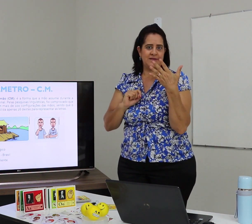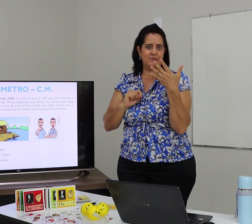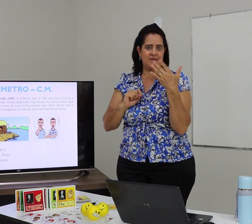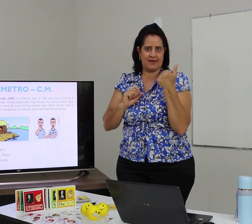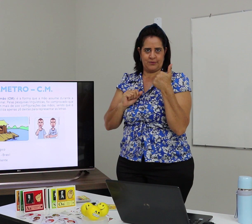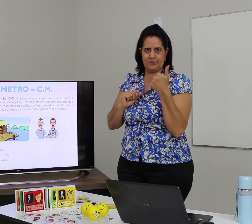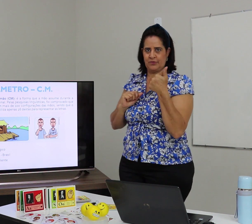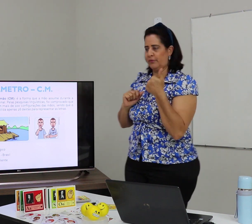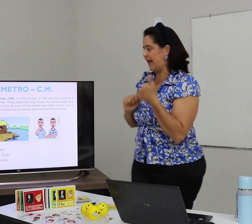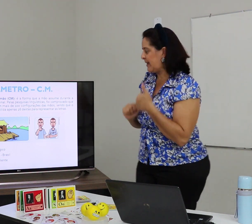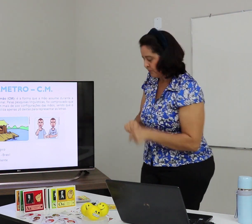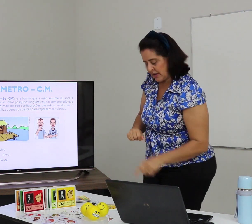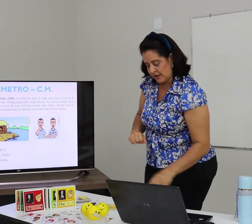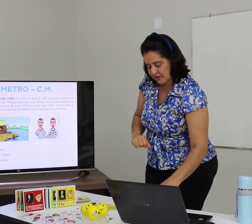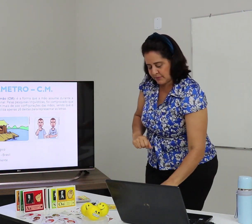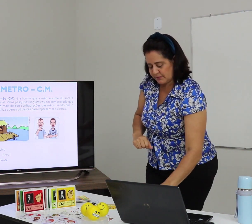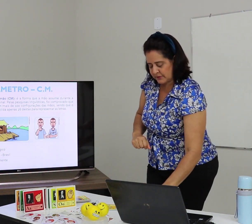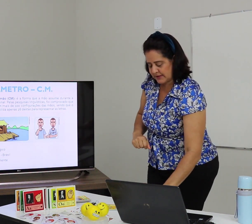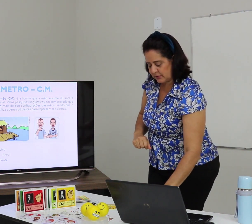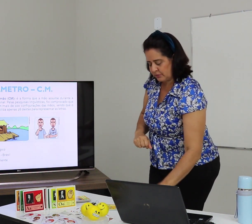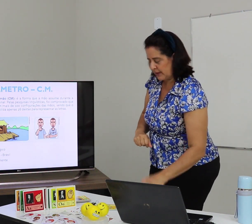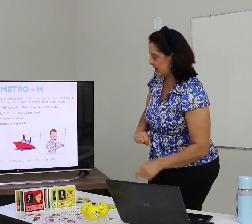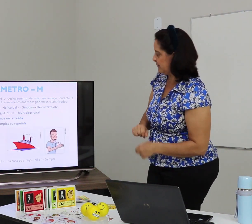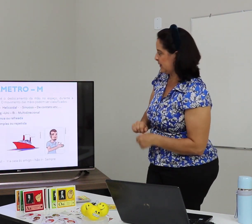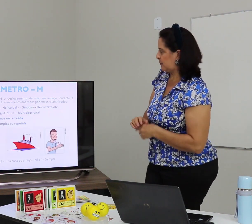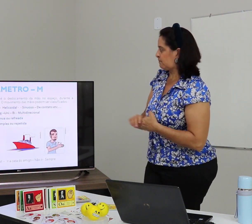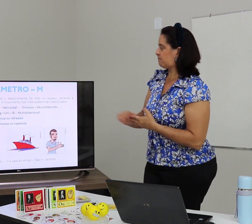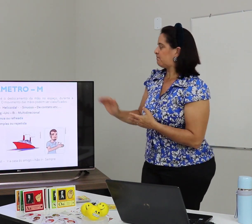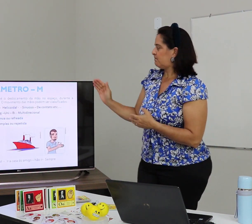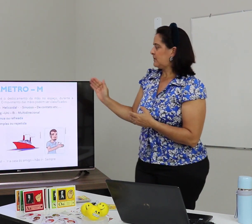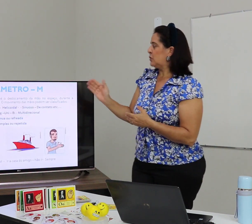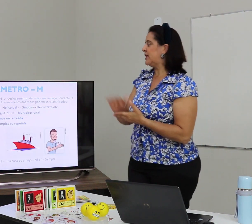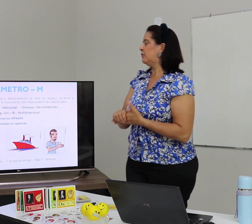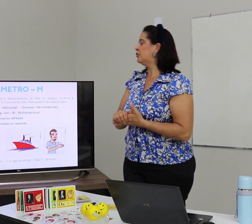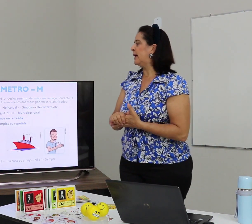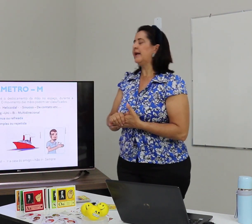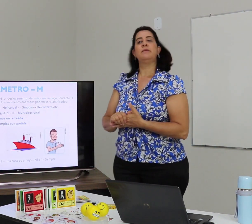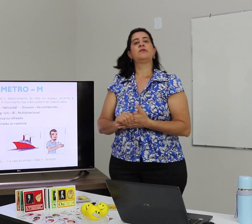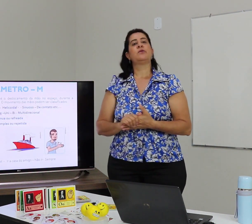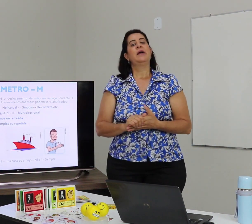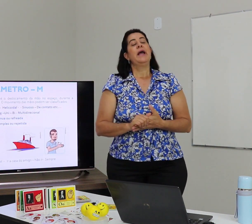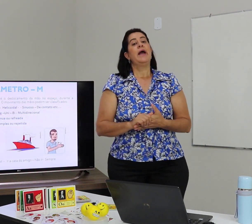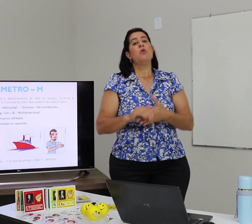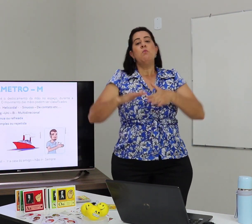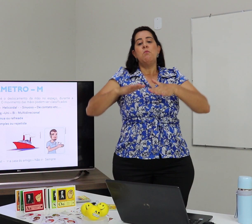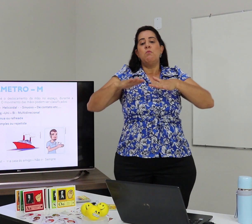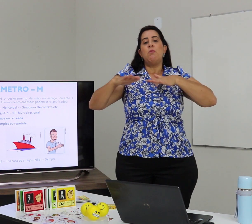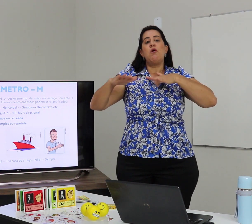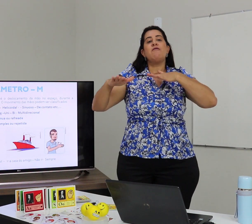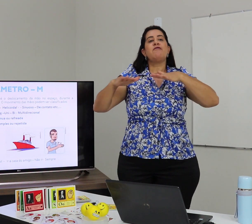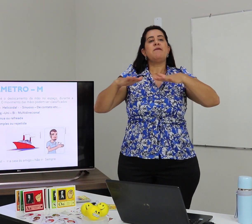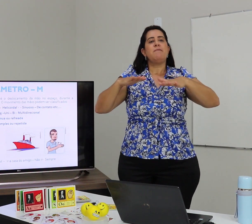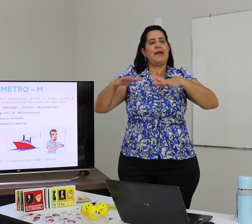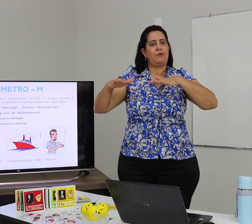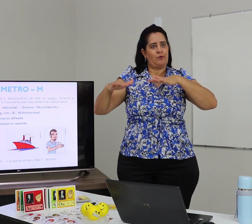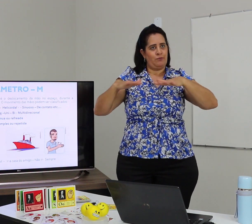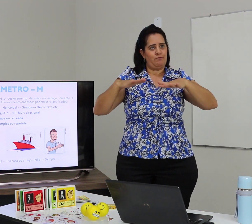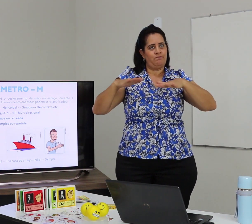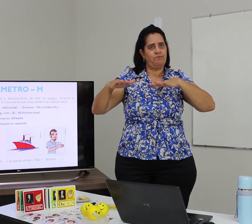estamos vendo. Tudo bem? Vamos para o segundo parâmetro? O segundo parâmetro é o movimento.